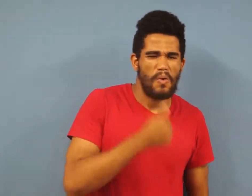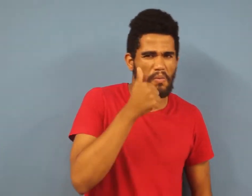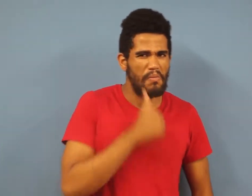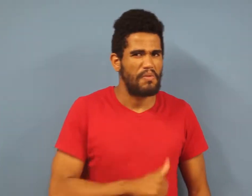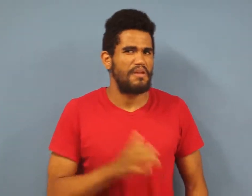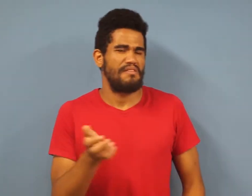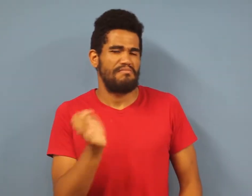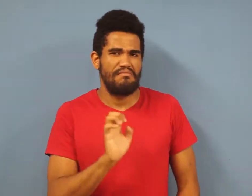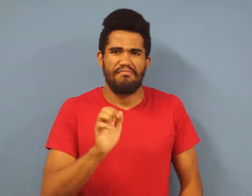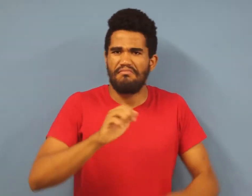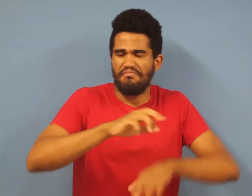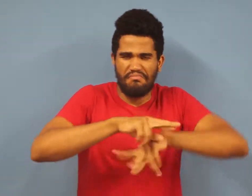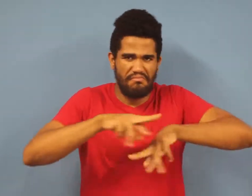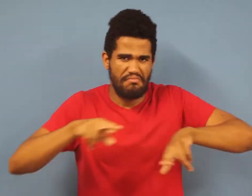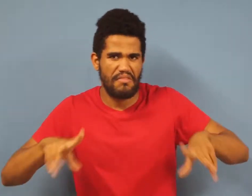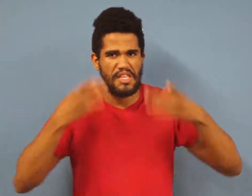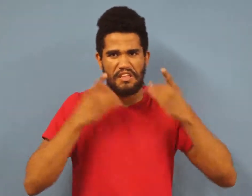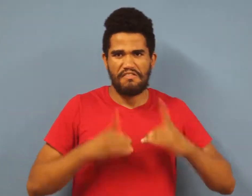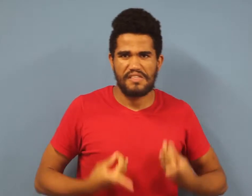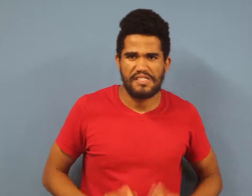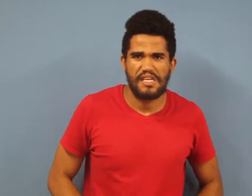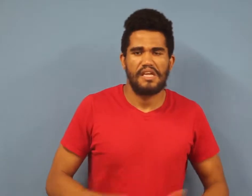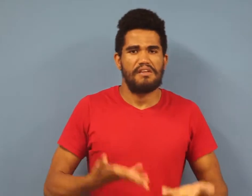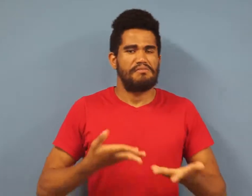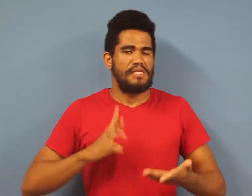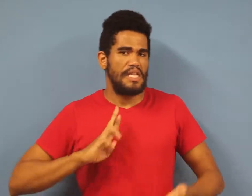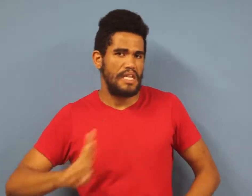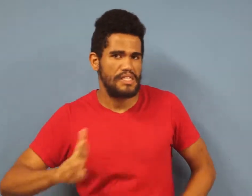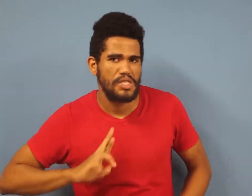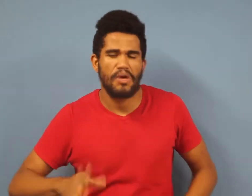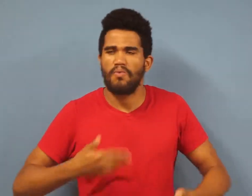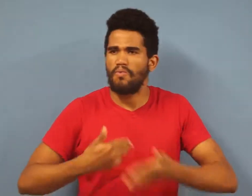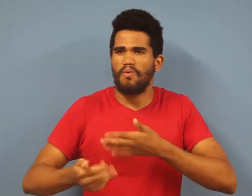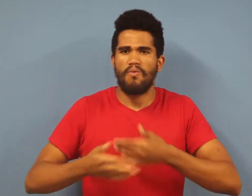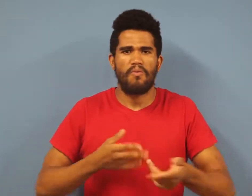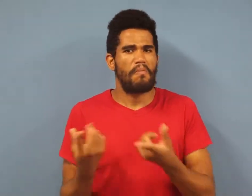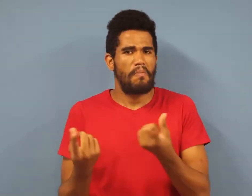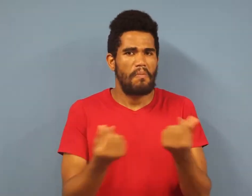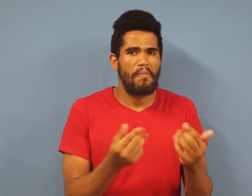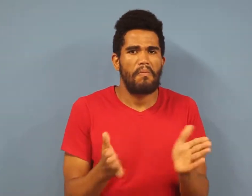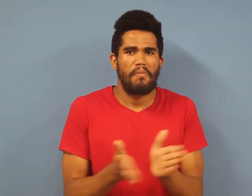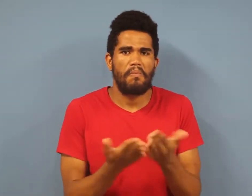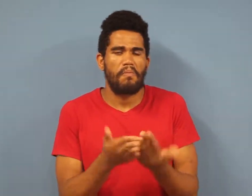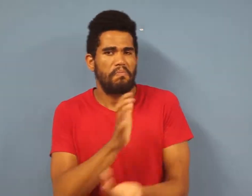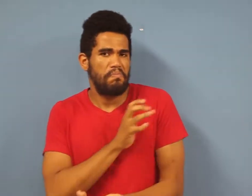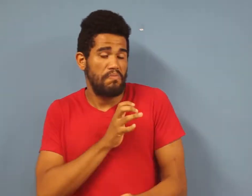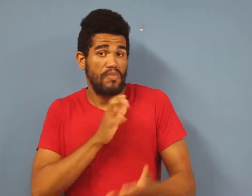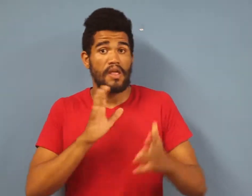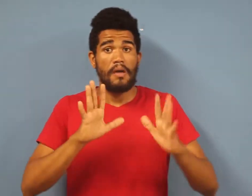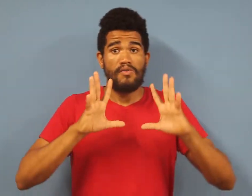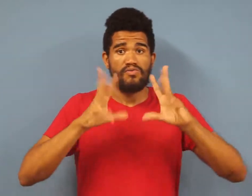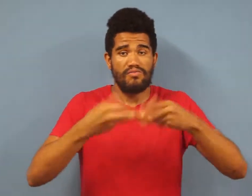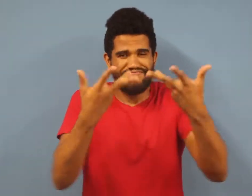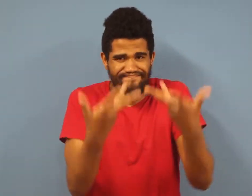religião, deficiência, orientação sexual, econômica, cultural ou outra condição. É a